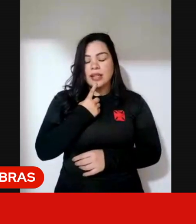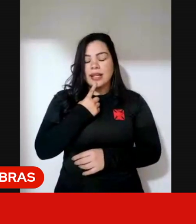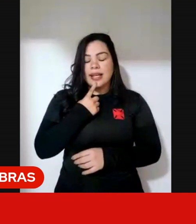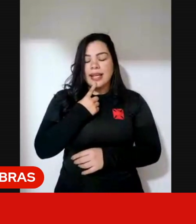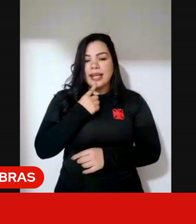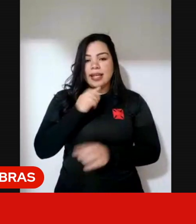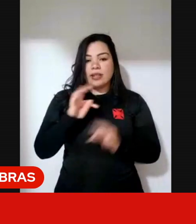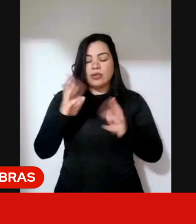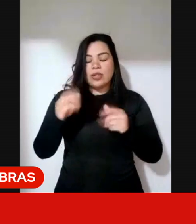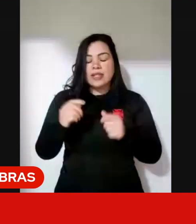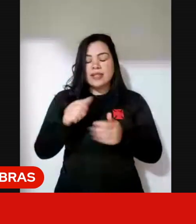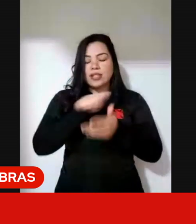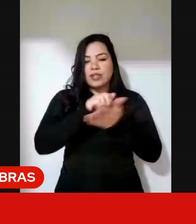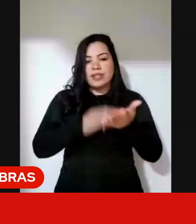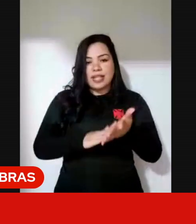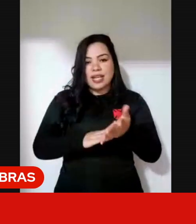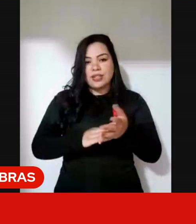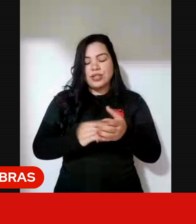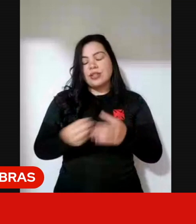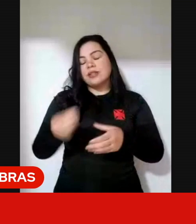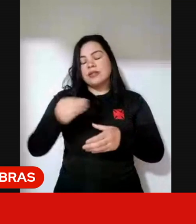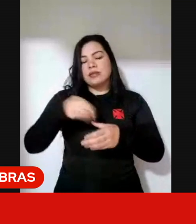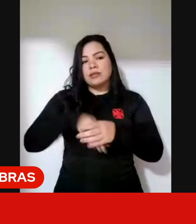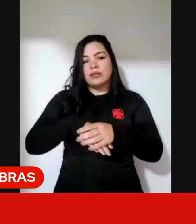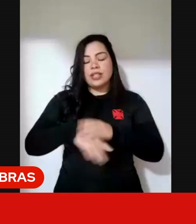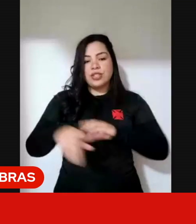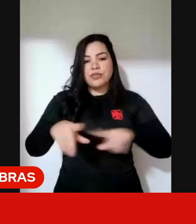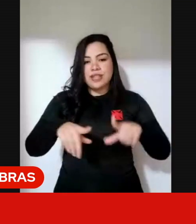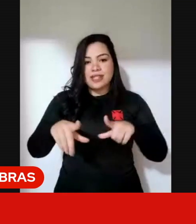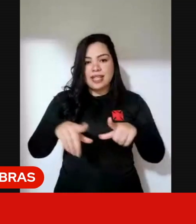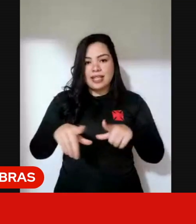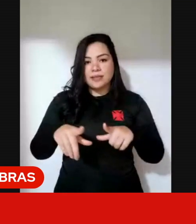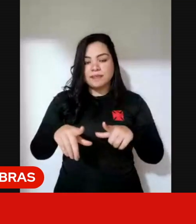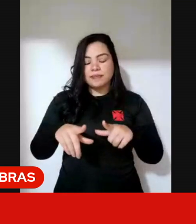né? E todas as atividades